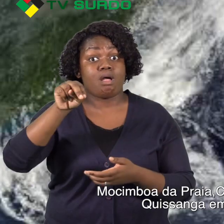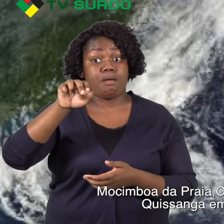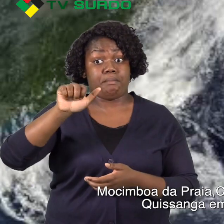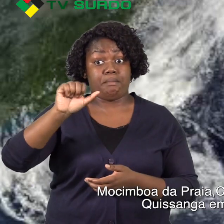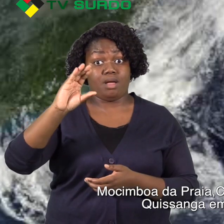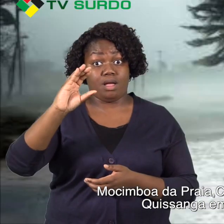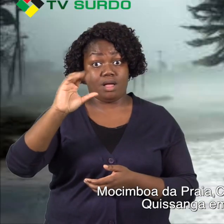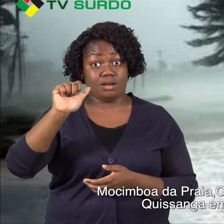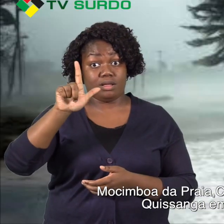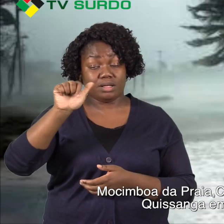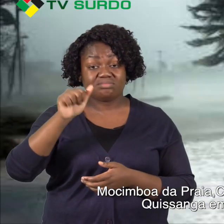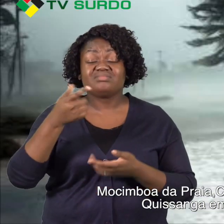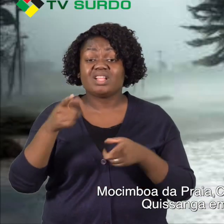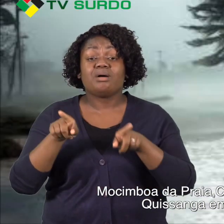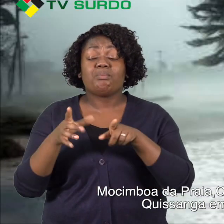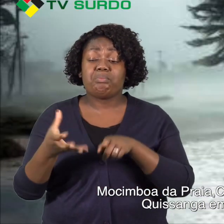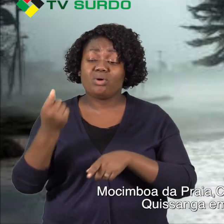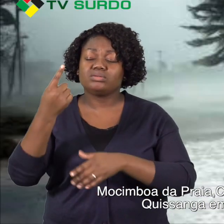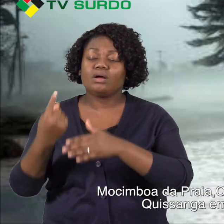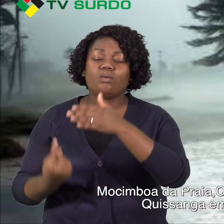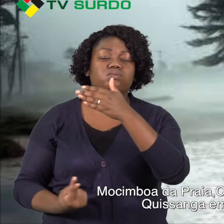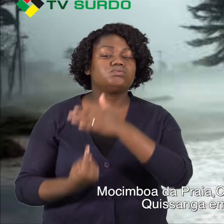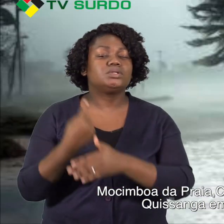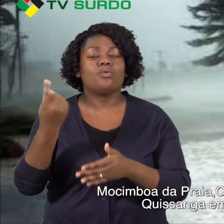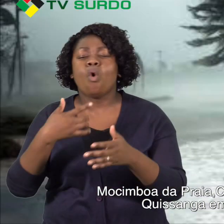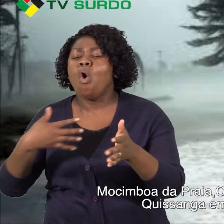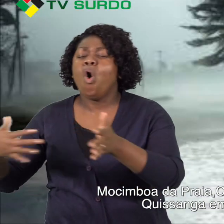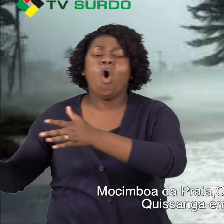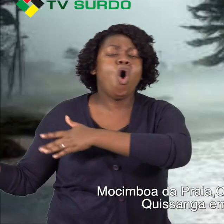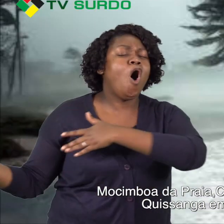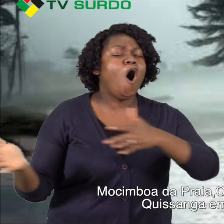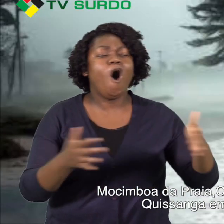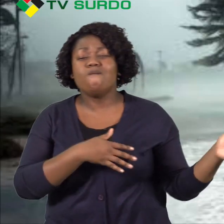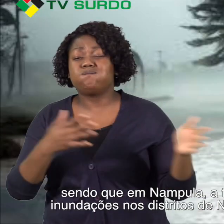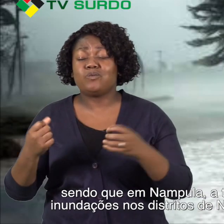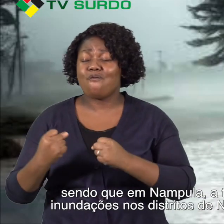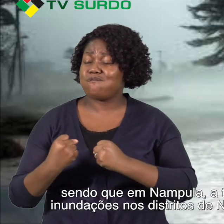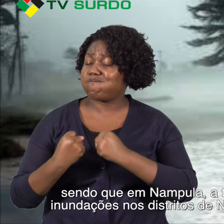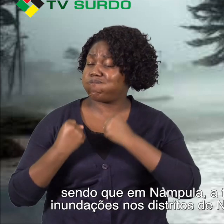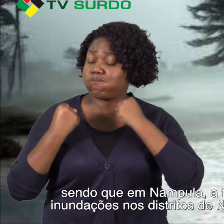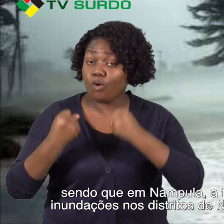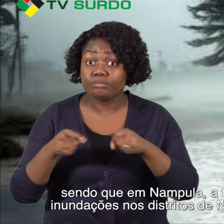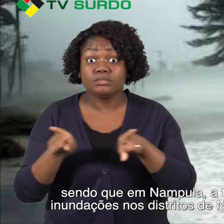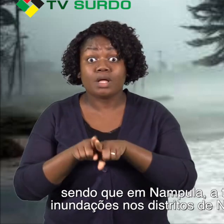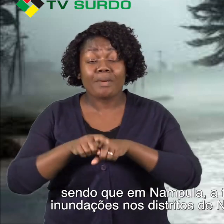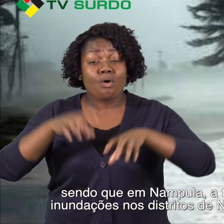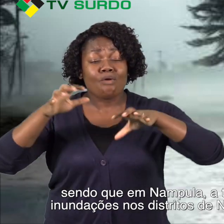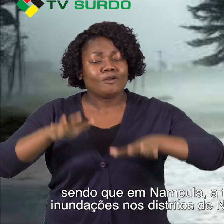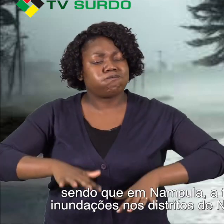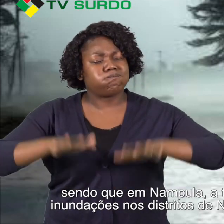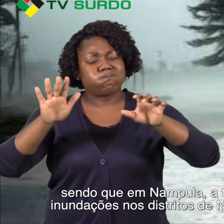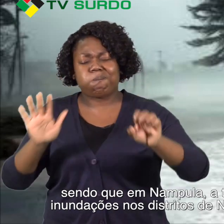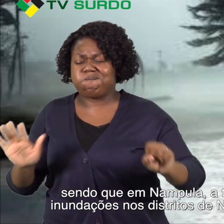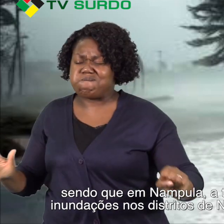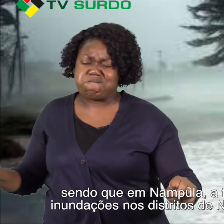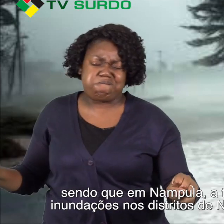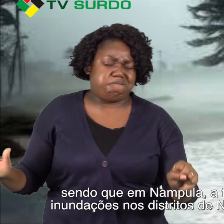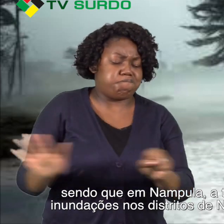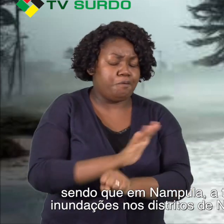Chiwuri, Anquabe, Meluco, Kissanga e Cabo Delgado, sendo que em Nampula, a tempestade poderá causar